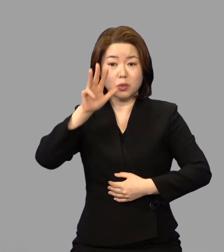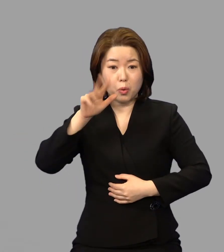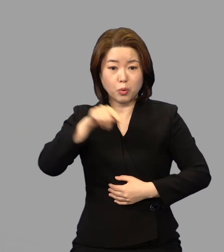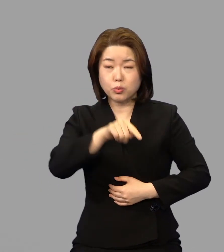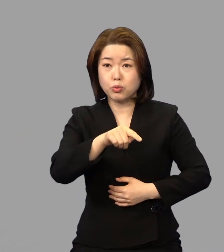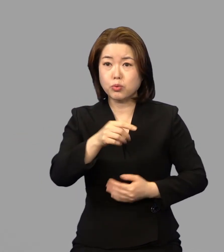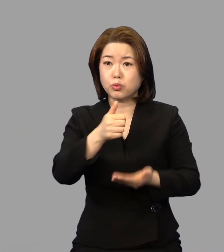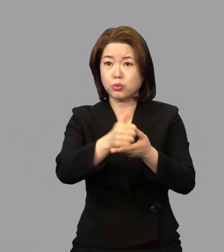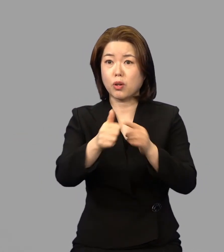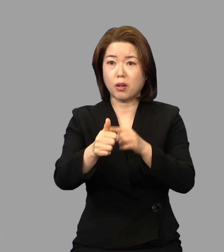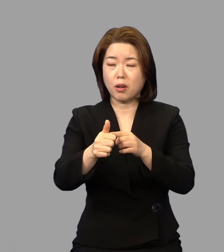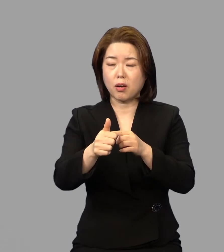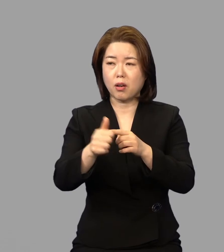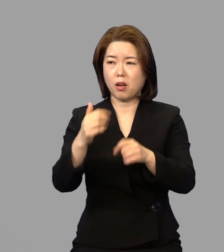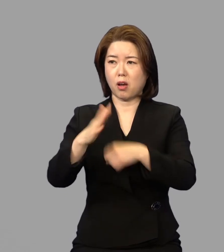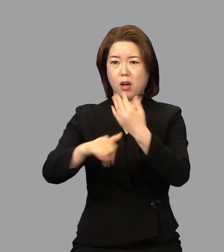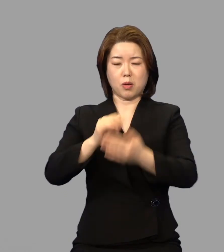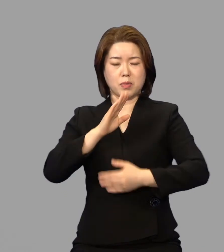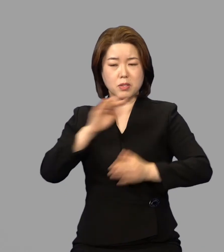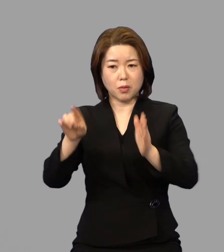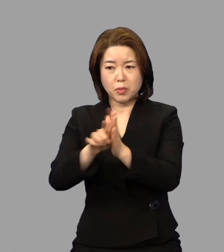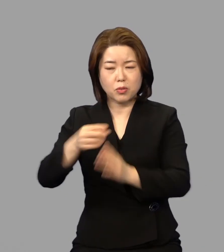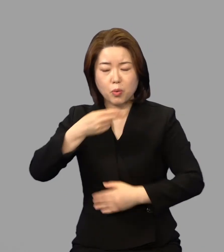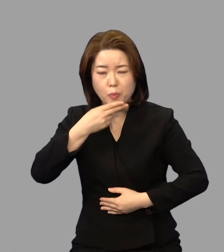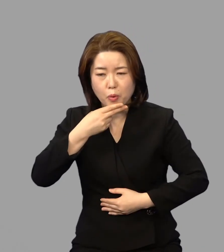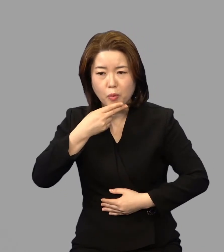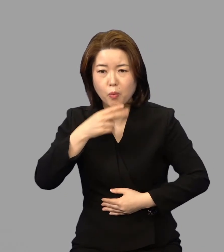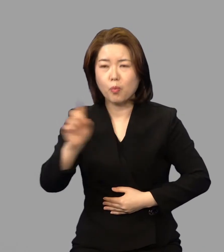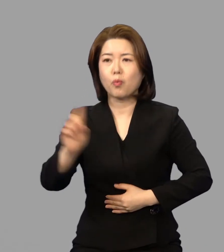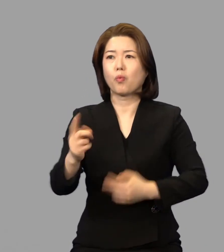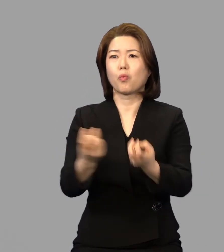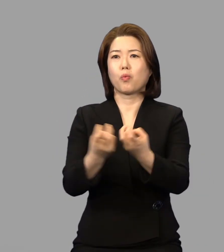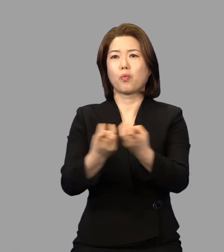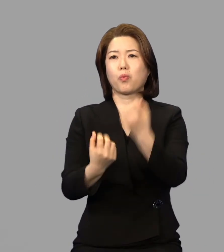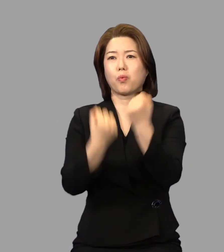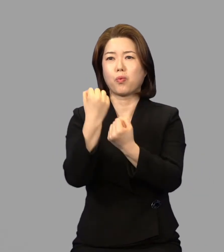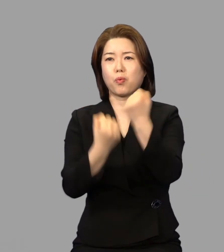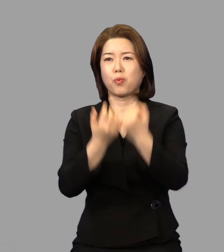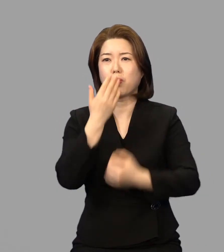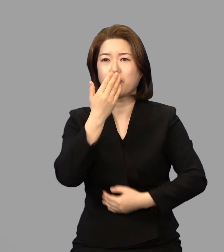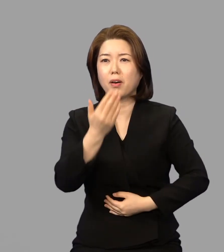하나님을 믿지 않았다. 이걸 뭐 어떻게 설명을 해야 하는 겁니까?